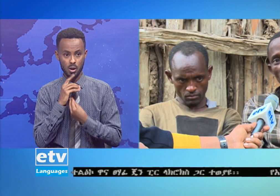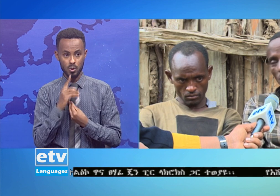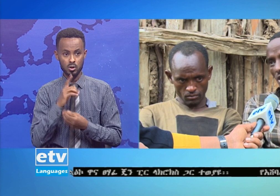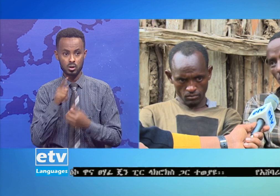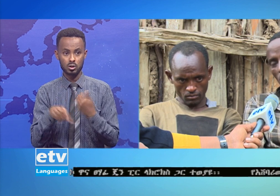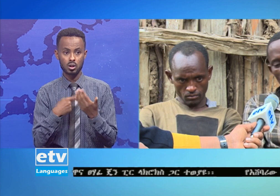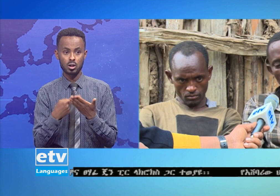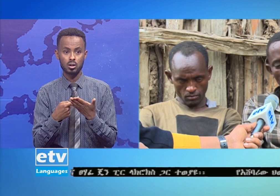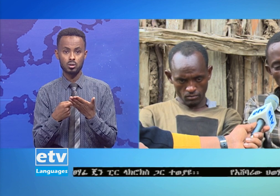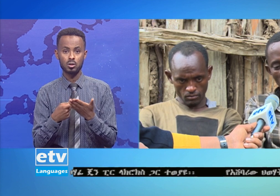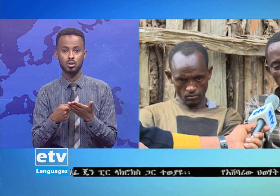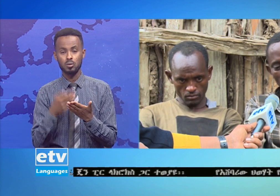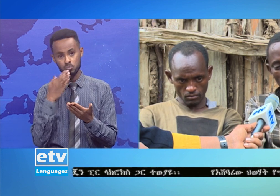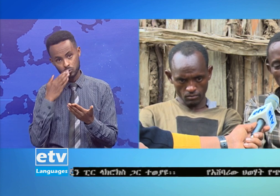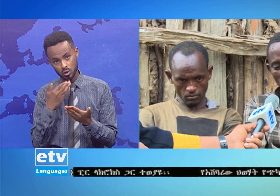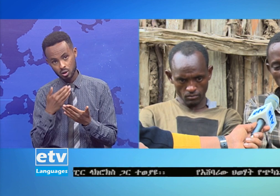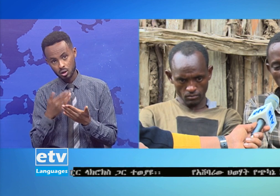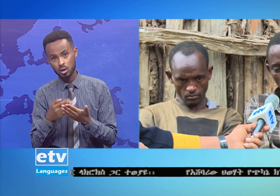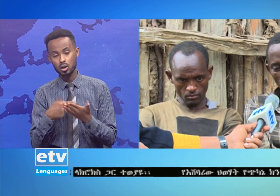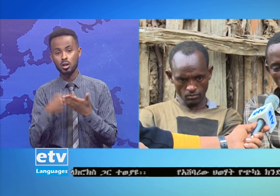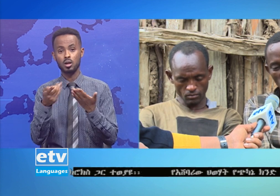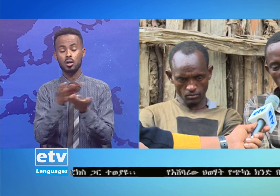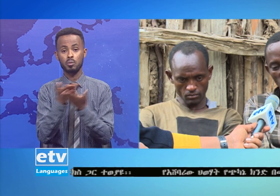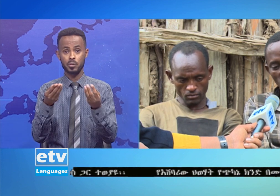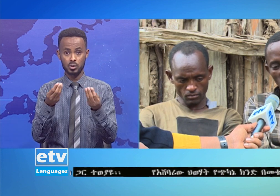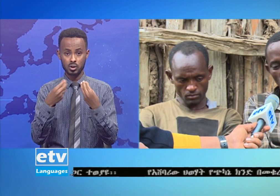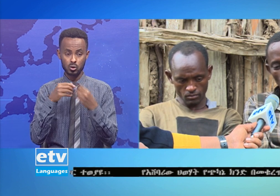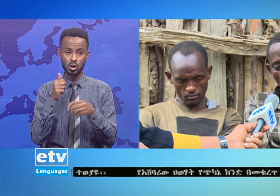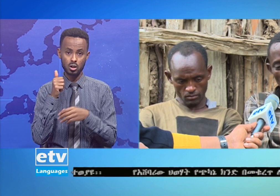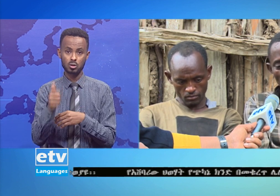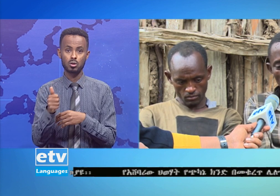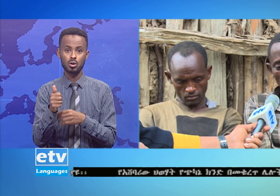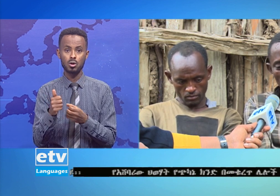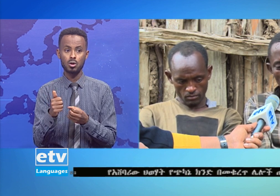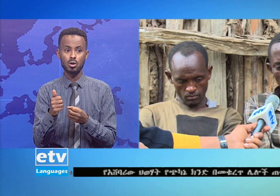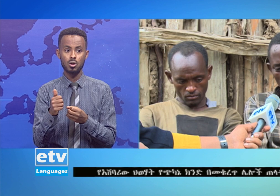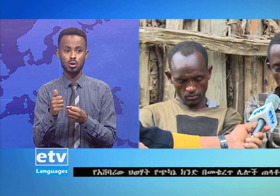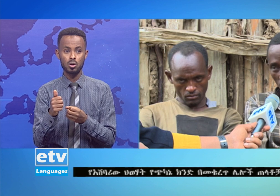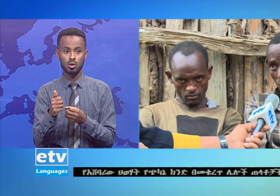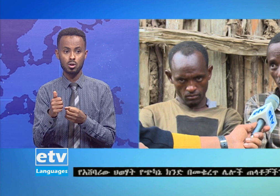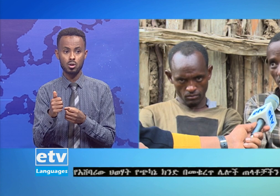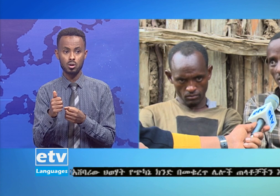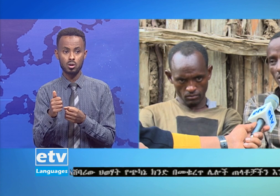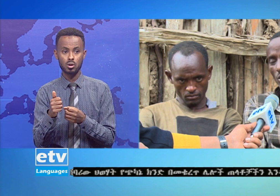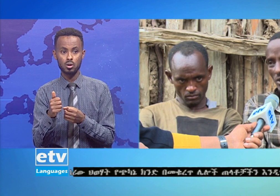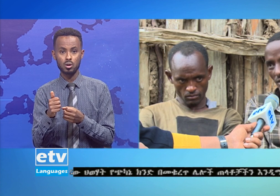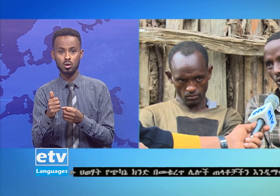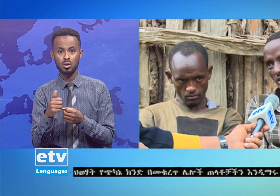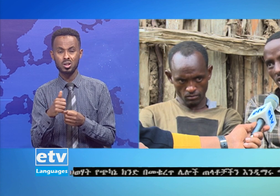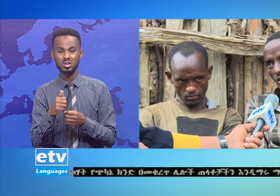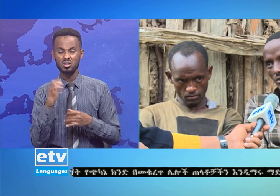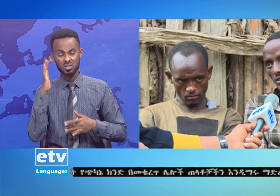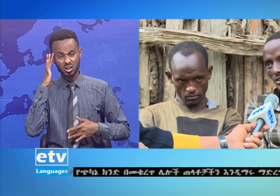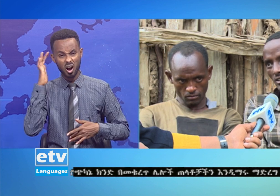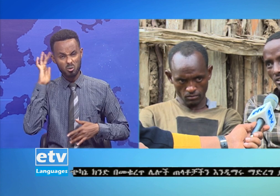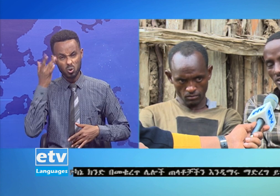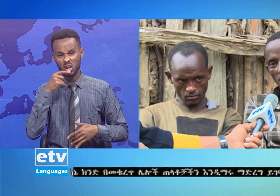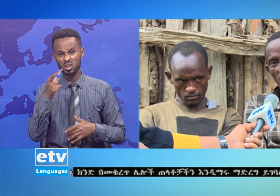ስለዚህ ተንኪ ነው የምላቸው። ይሄ ነገር ሕክምና ማግኘት ራሱ ውዝዋዜ ተሰምቶኛል ስላቸው መርፌ